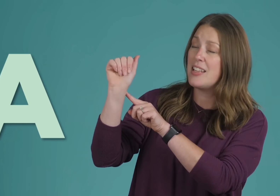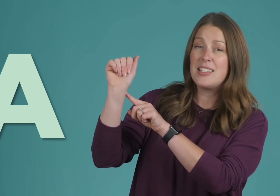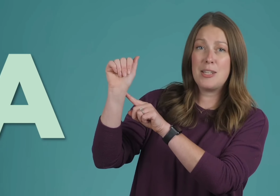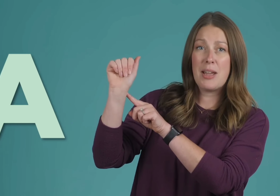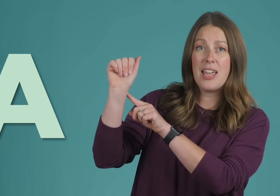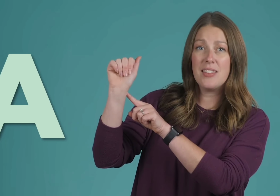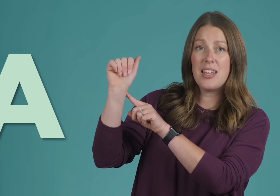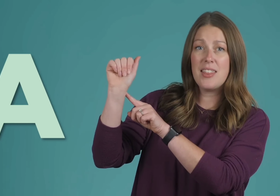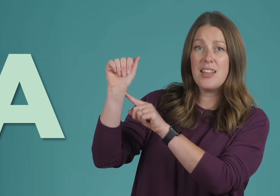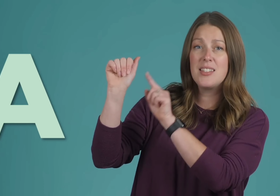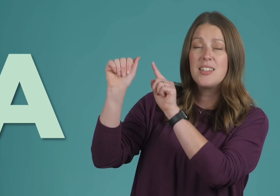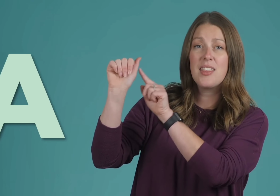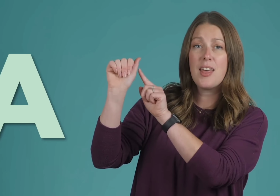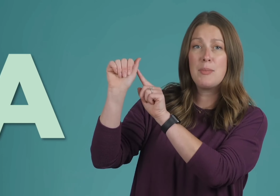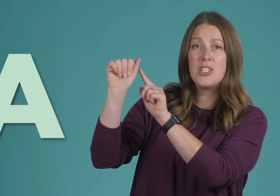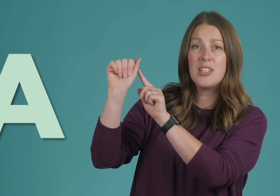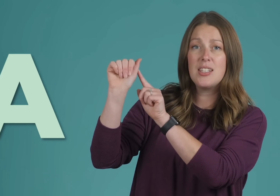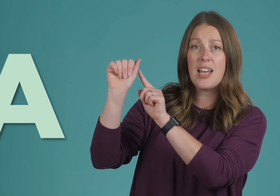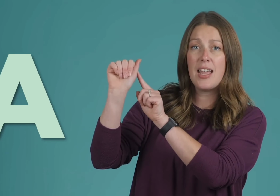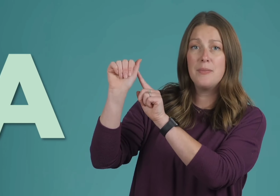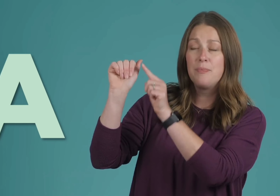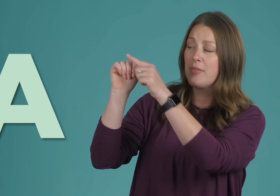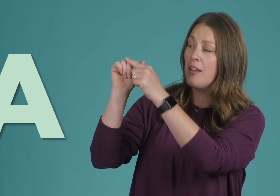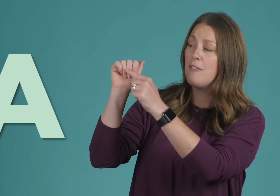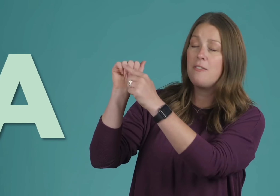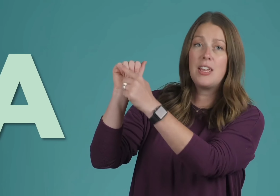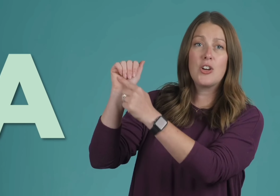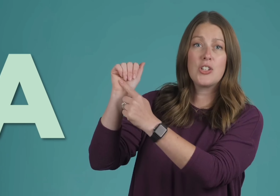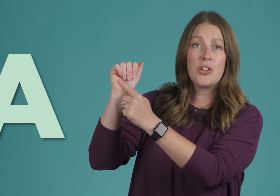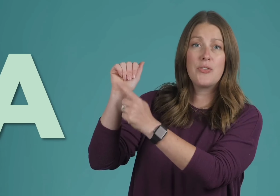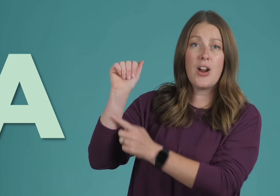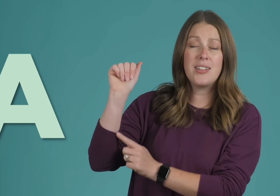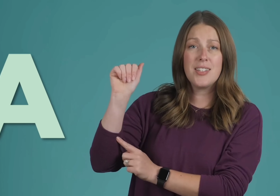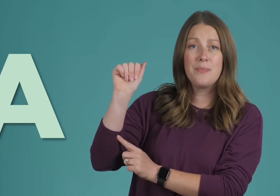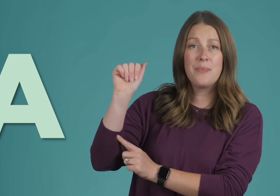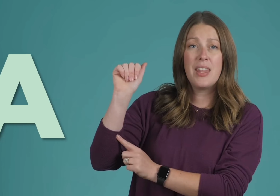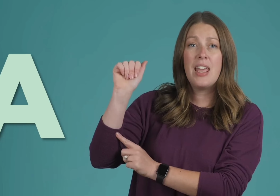ká ọwọ́ báyìí sí iwájú àtàǹpàkò ní ẹ̀gbẹ́.